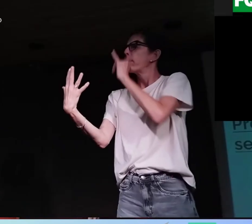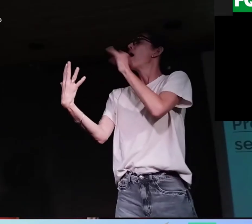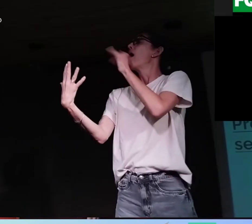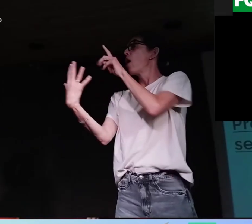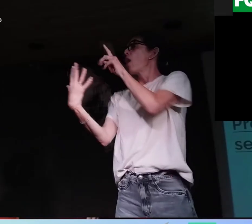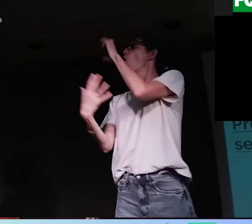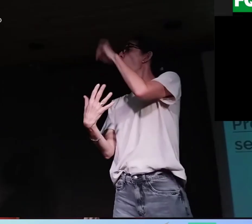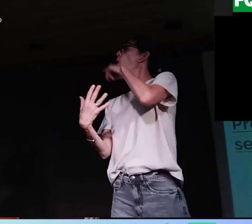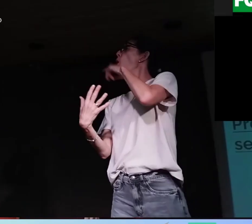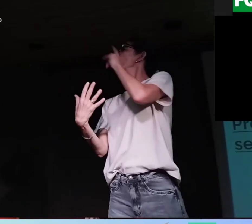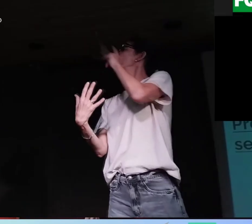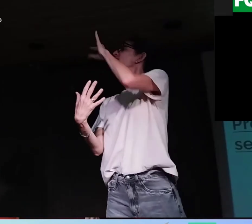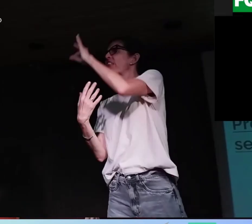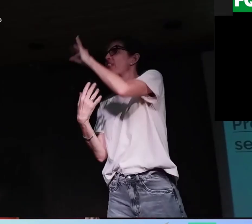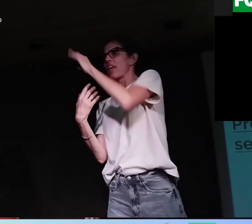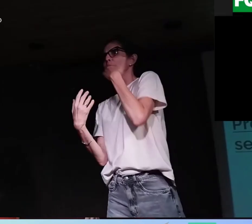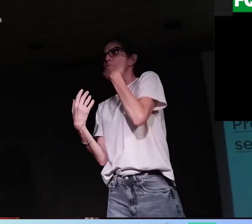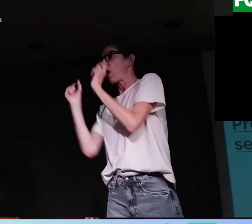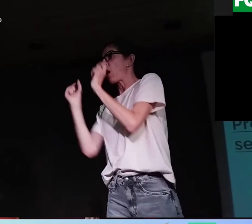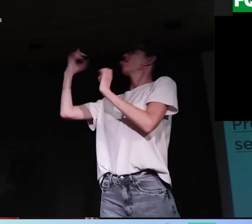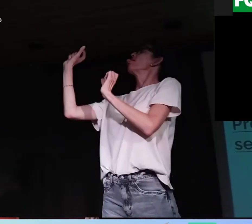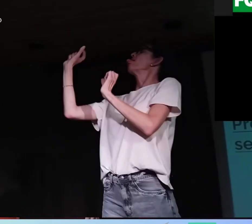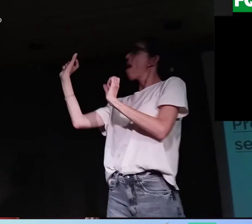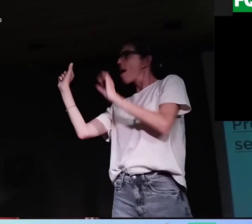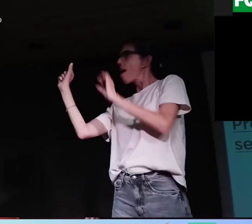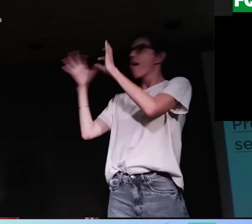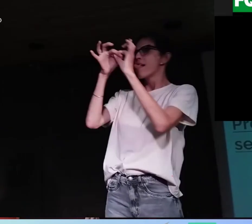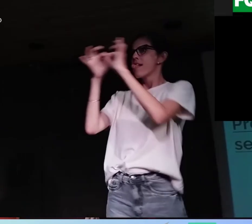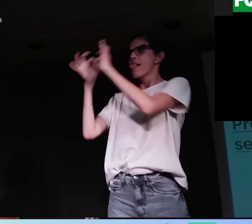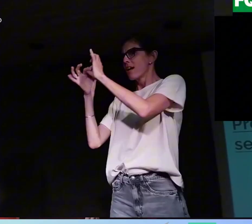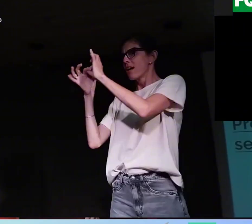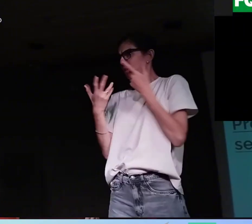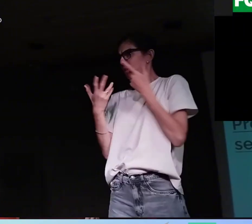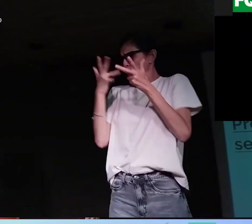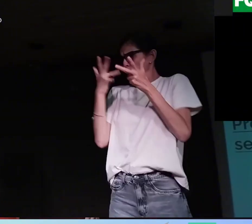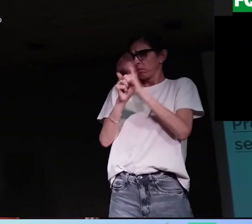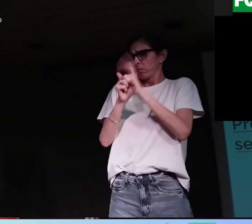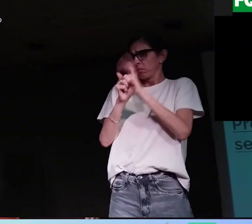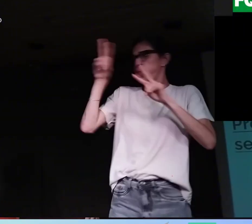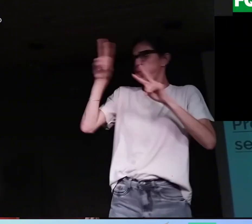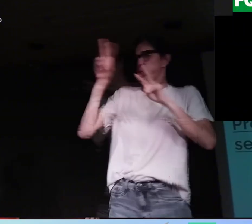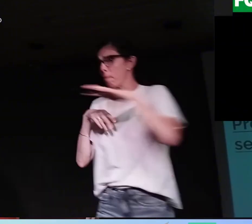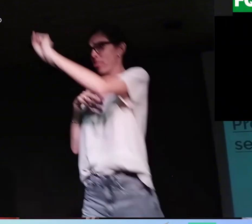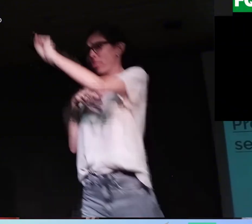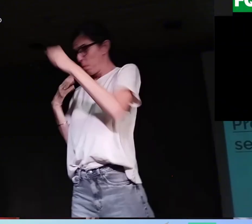y que muestre la seña y explique qué significa.